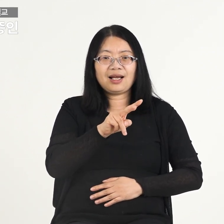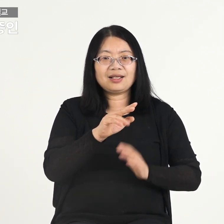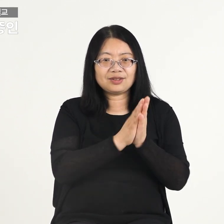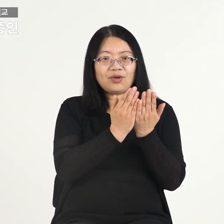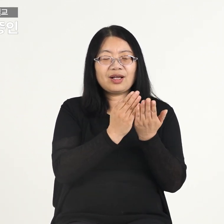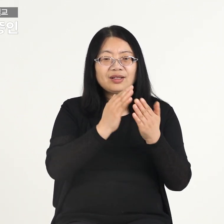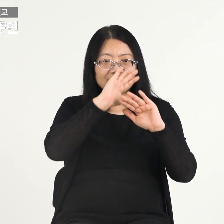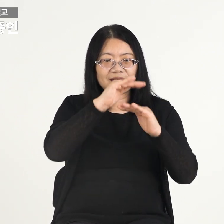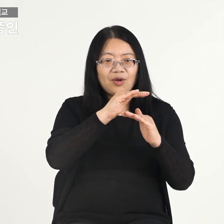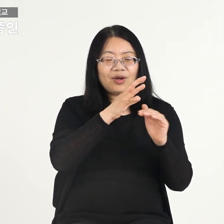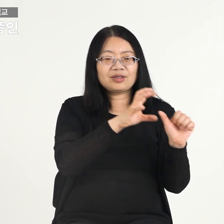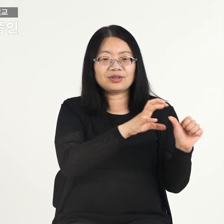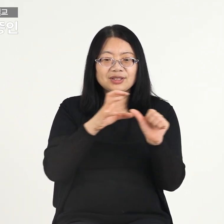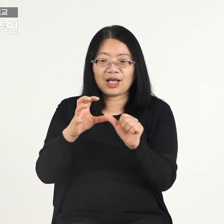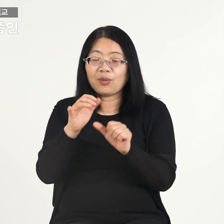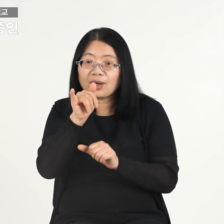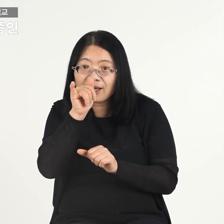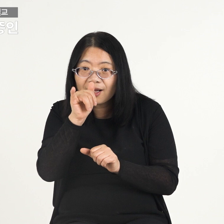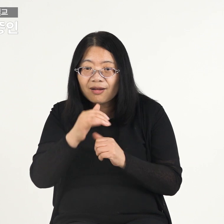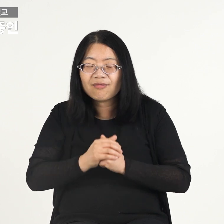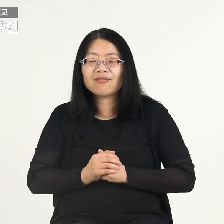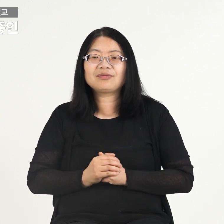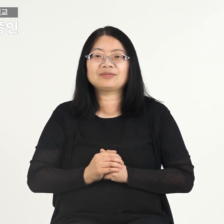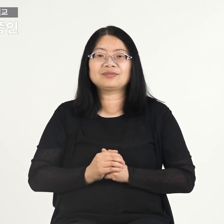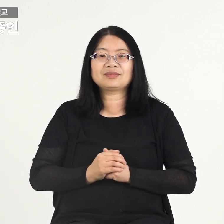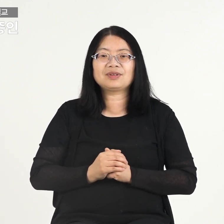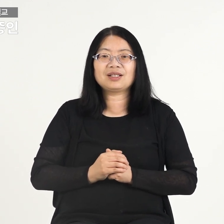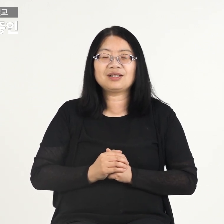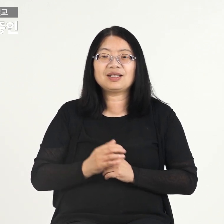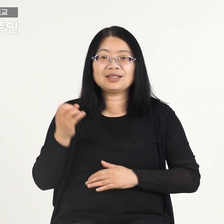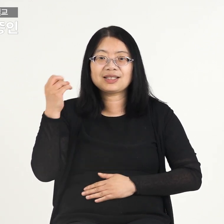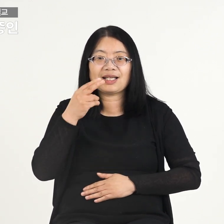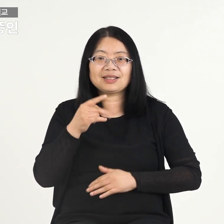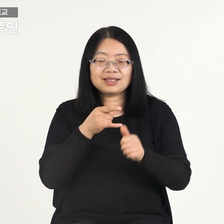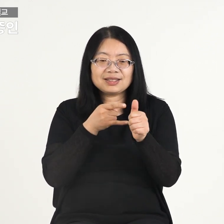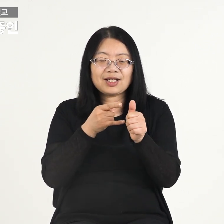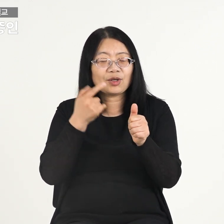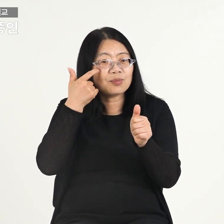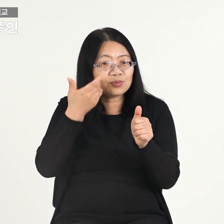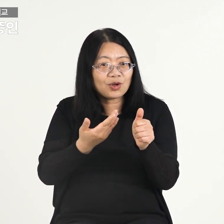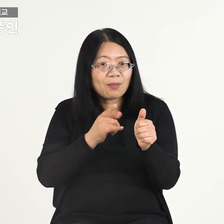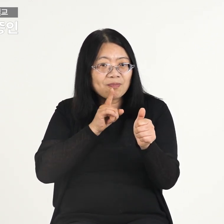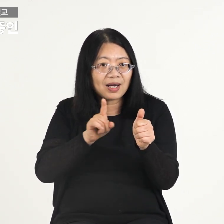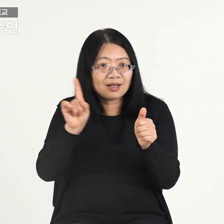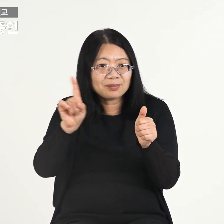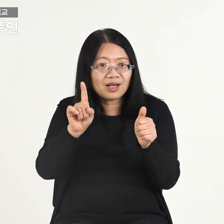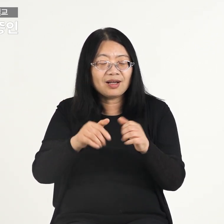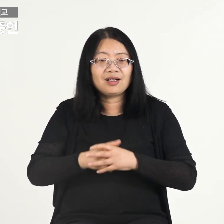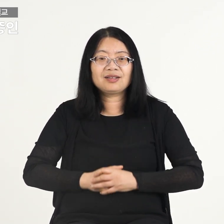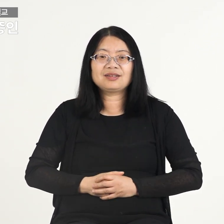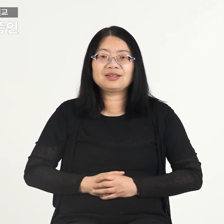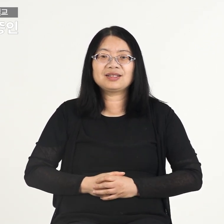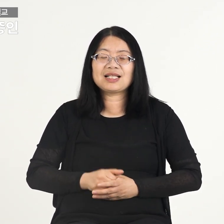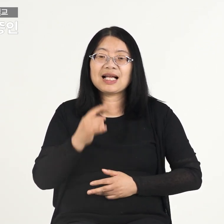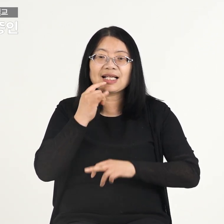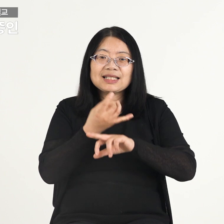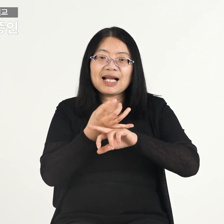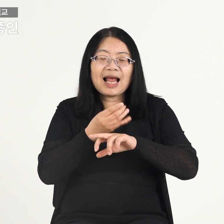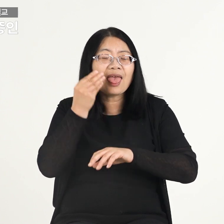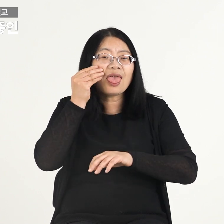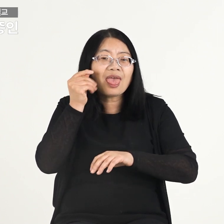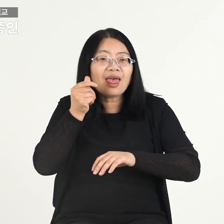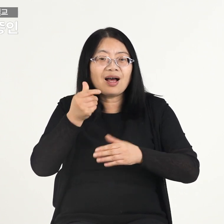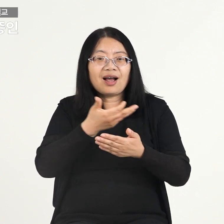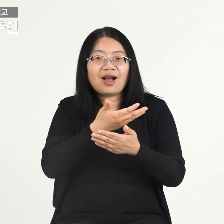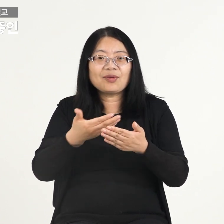띄워주세요. 다시 그에게 물어 이르되 금기름을